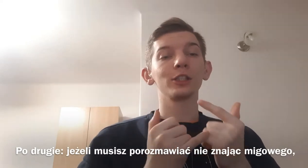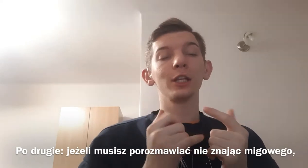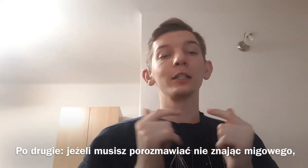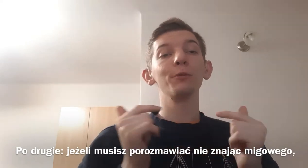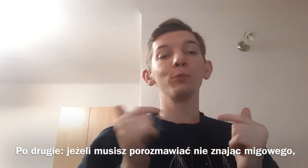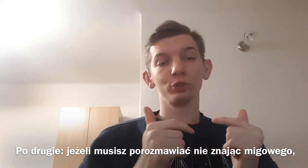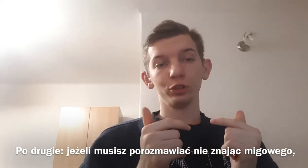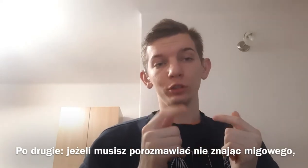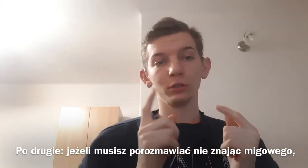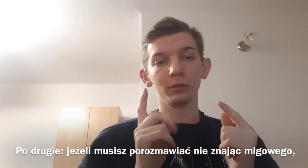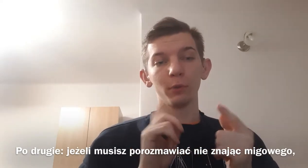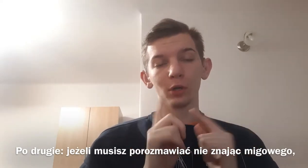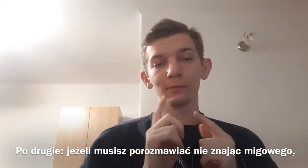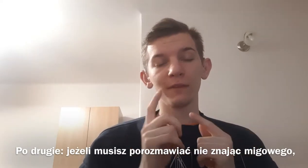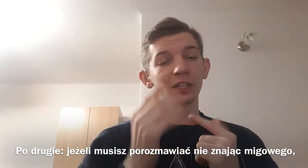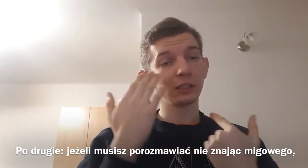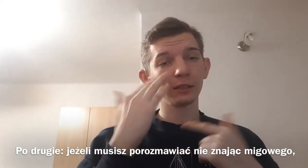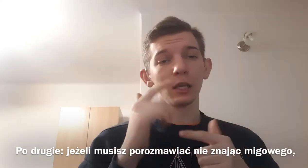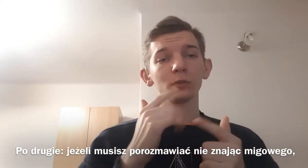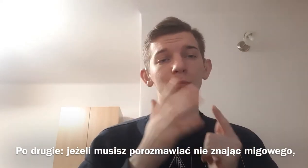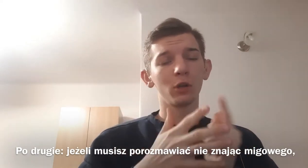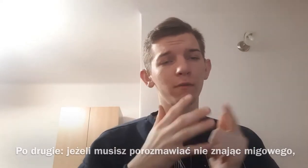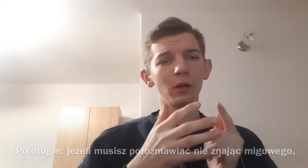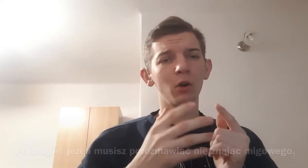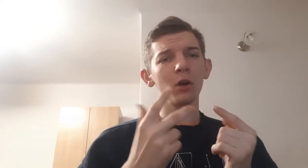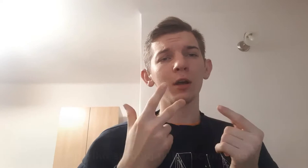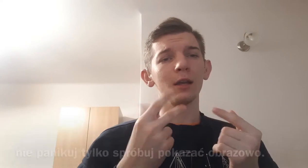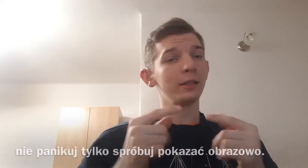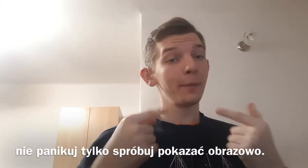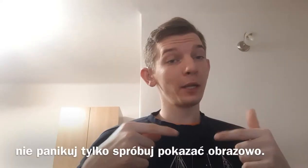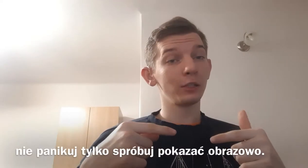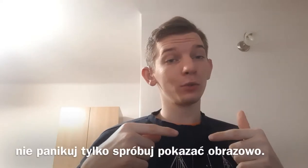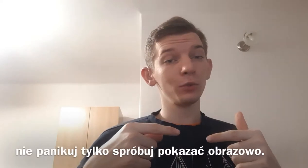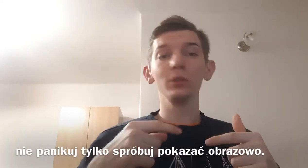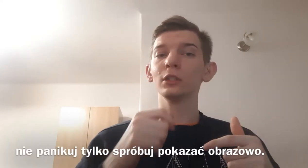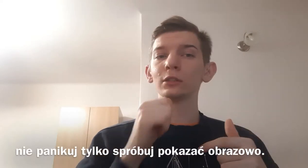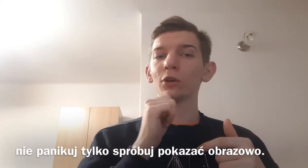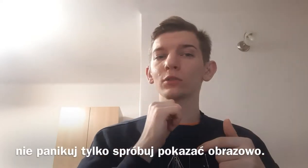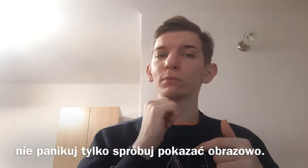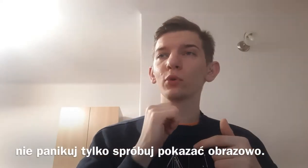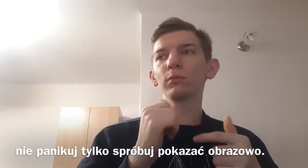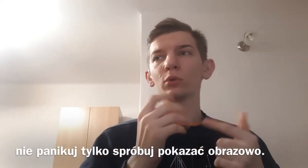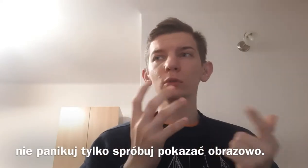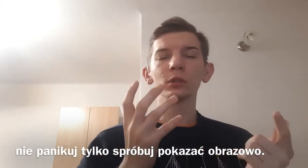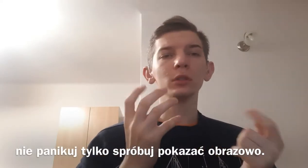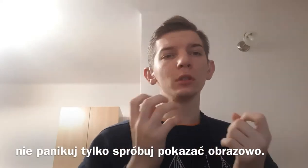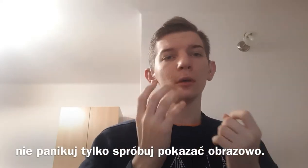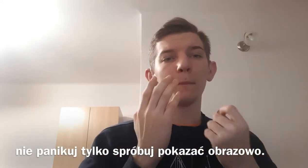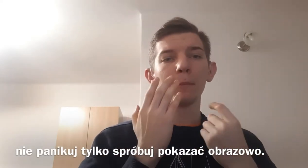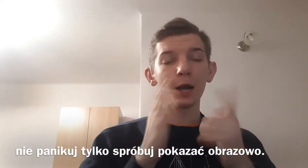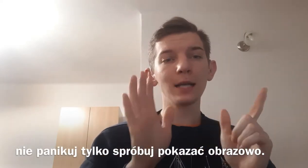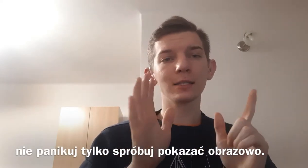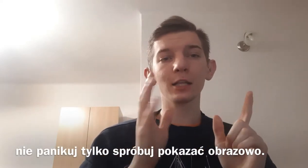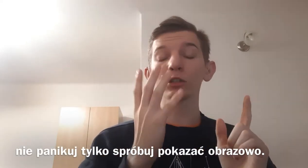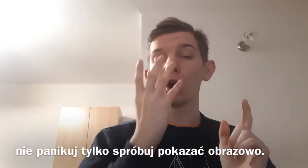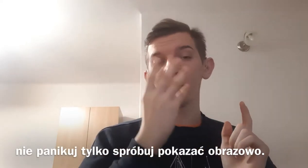jeżeli musi porozmawiać nie znając migowego, nie panikuj, tylko spróbuj pokazać